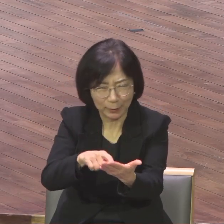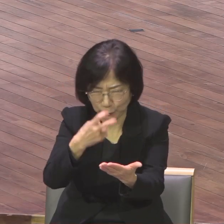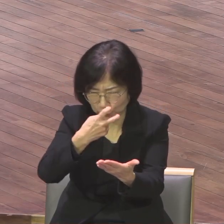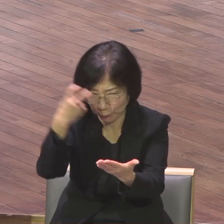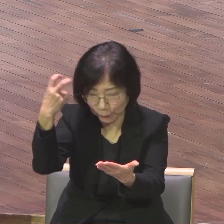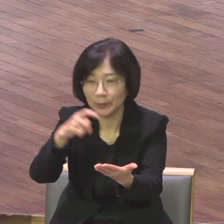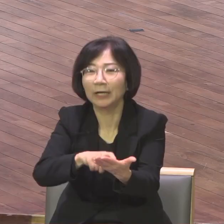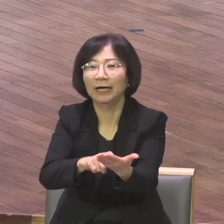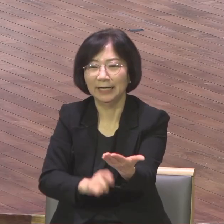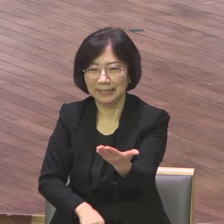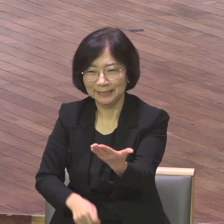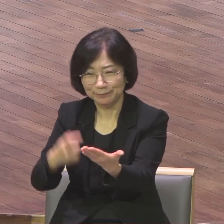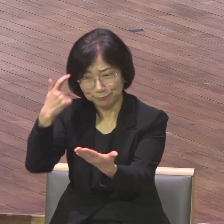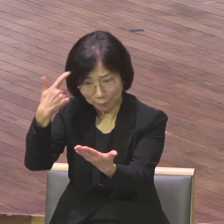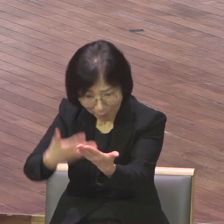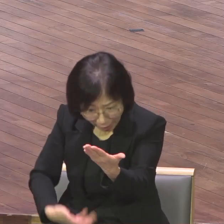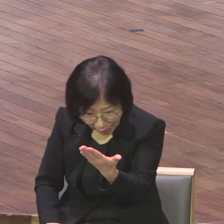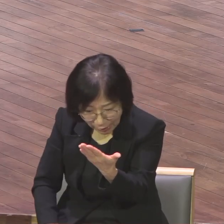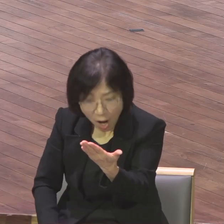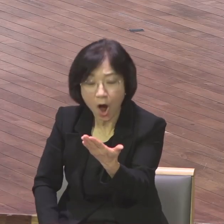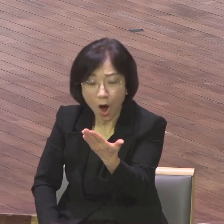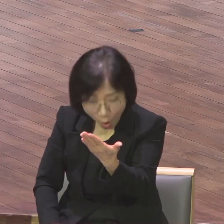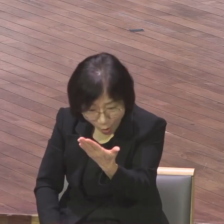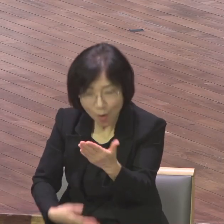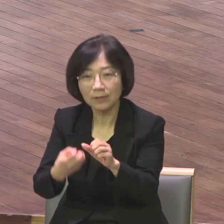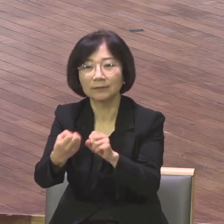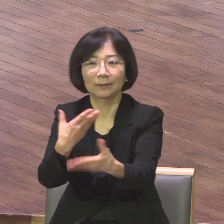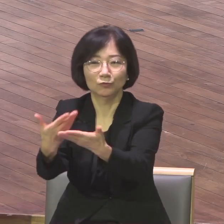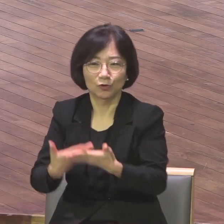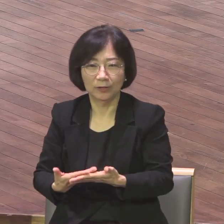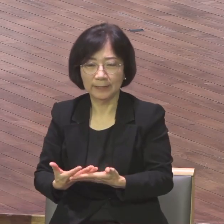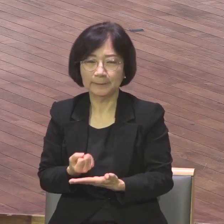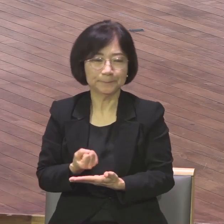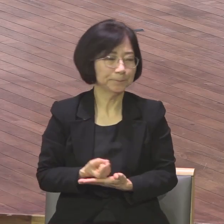그러니까 내가 할 말도 없어. 그냥 하면 다 가르쳐주는데요.